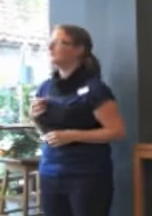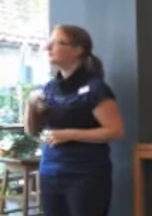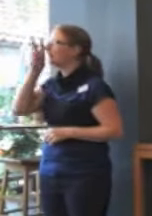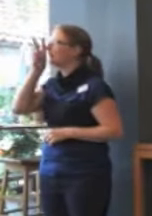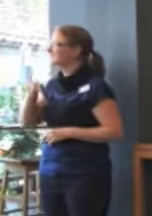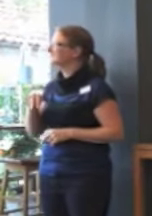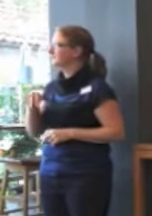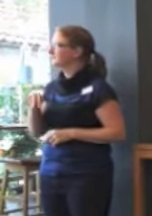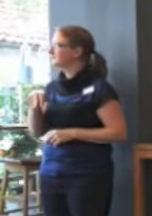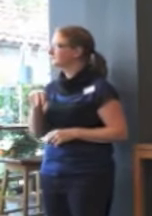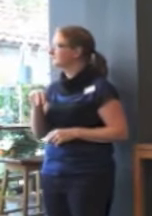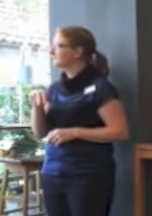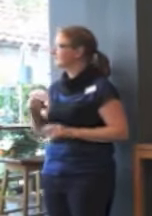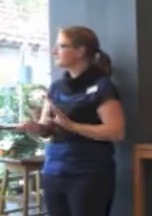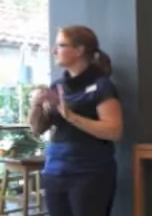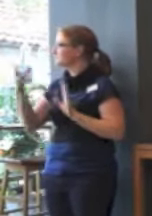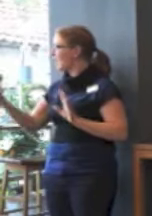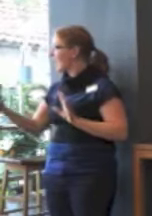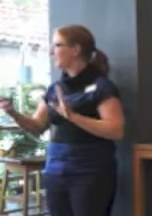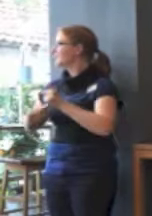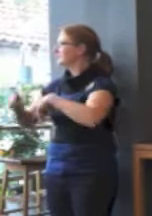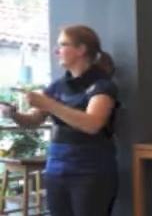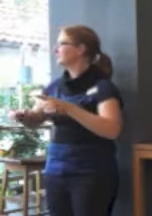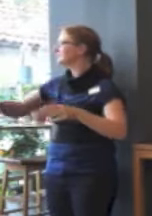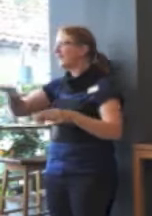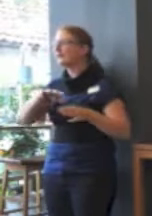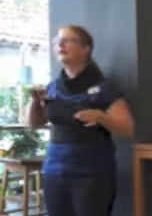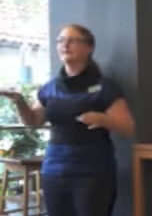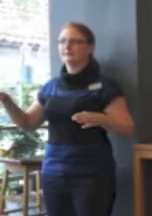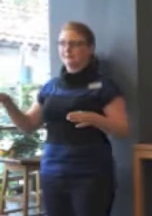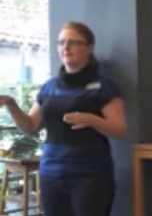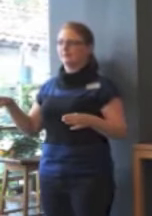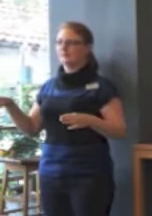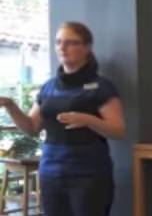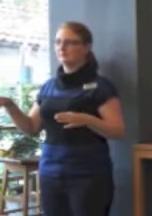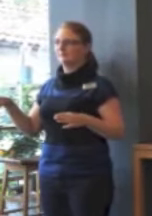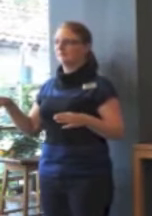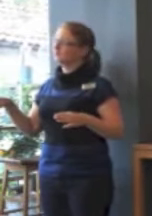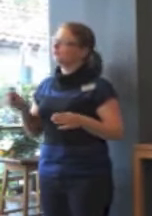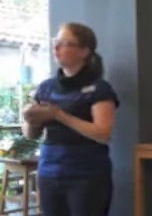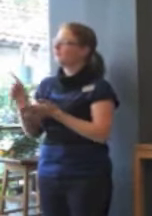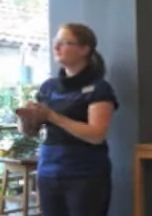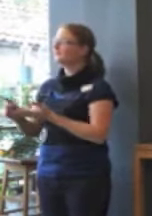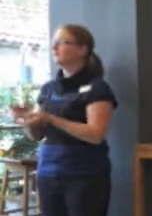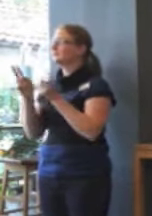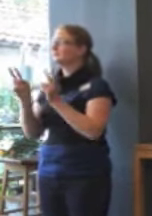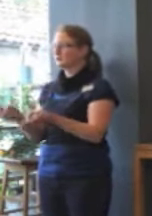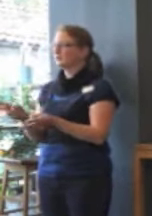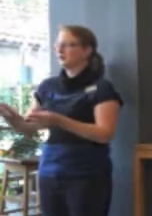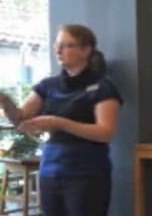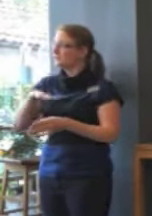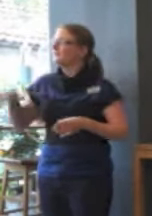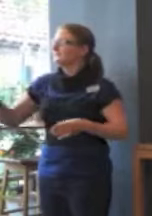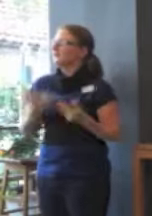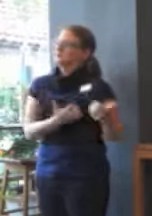har skapat en slags utvecklingsarenor som ofta saknas i den ordinarie